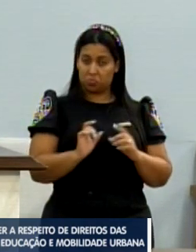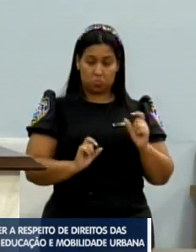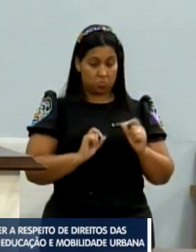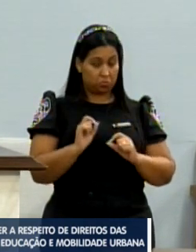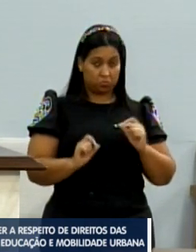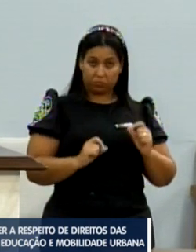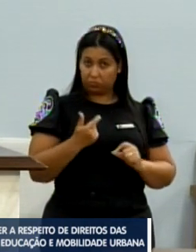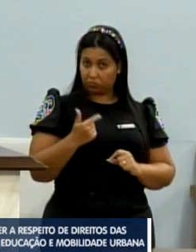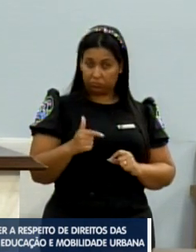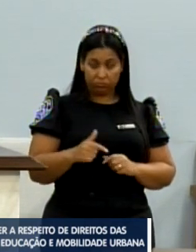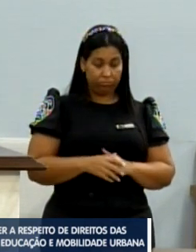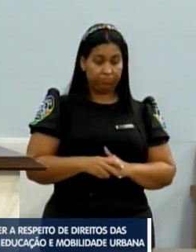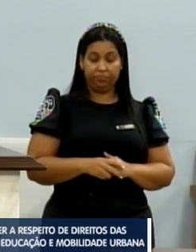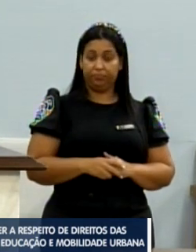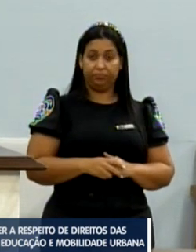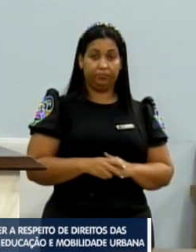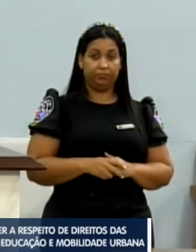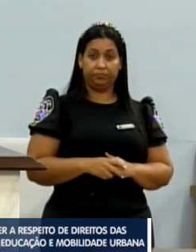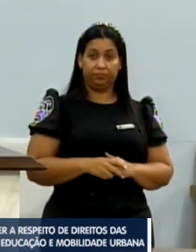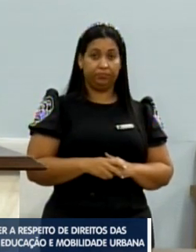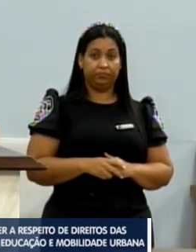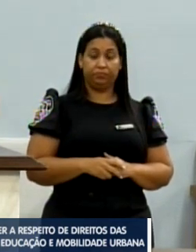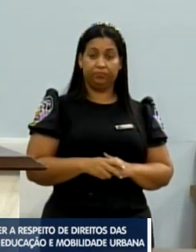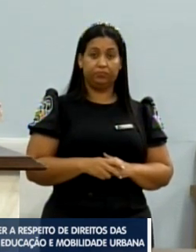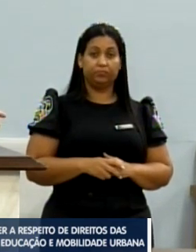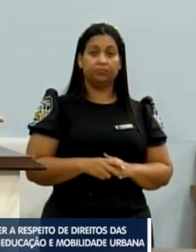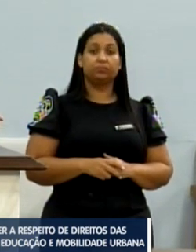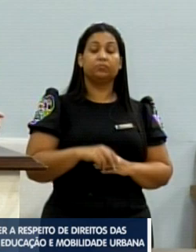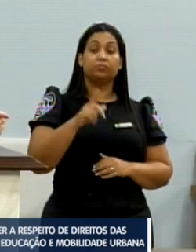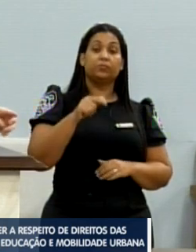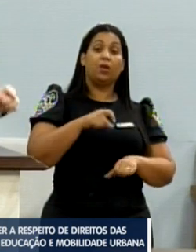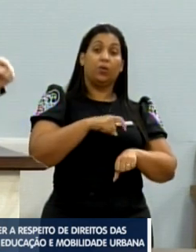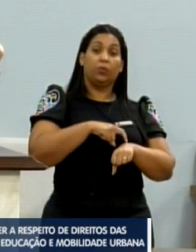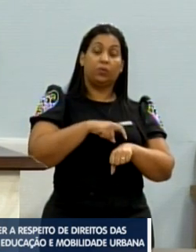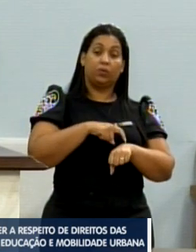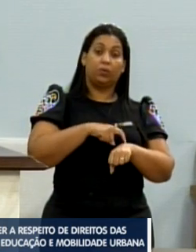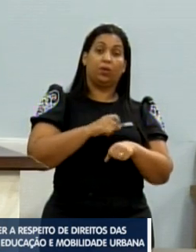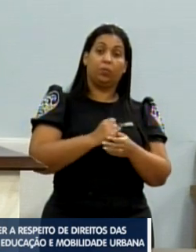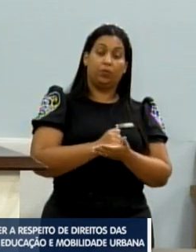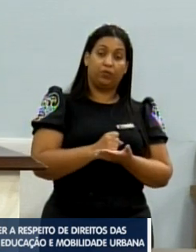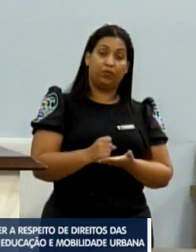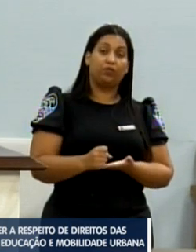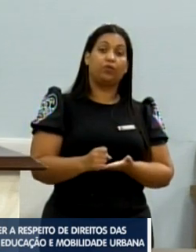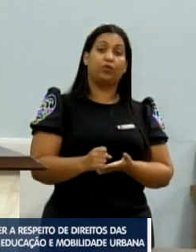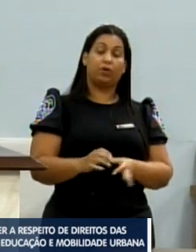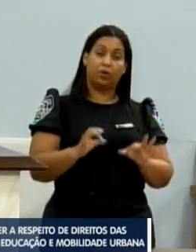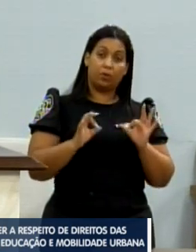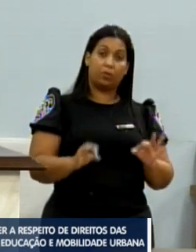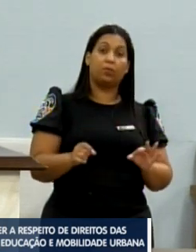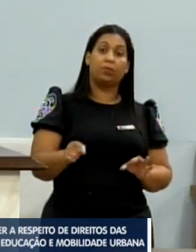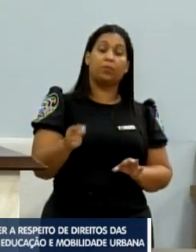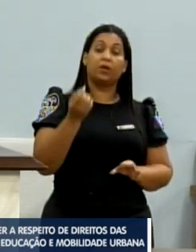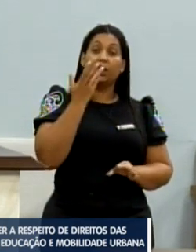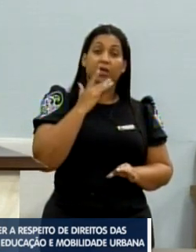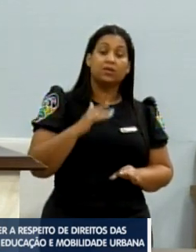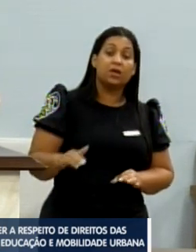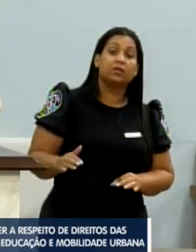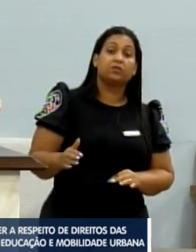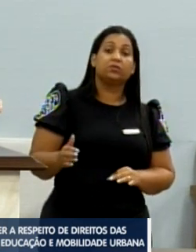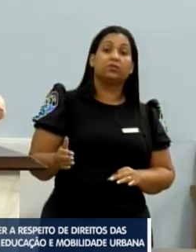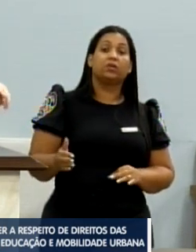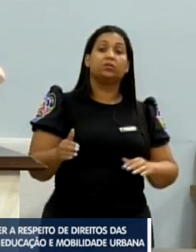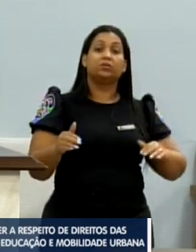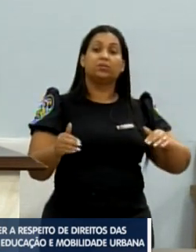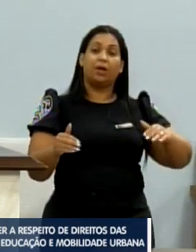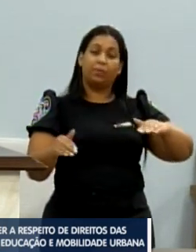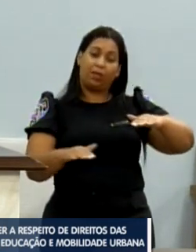não tem nada que justifique essa conduta. Nada. É o tempo que passou, é realmente colocar aquela criança numa condição pior